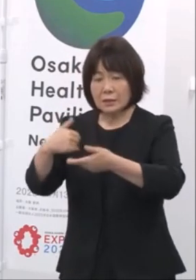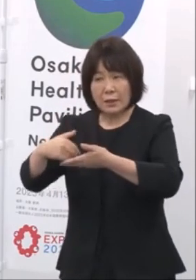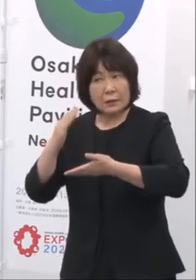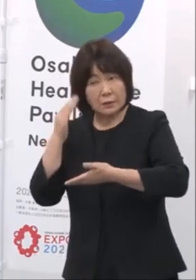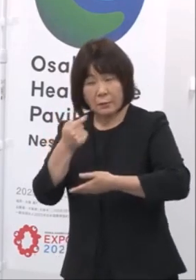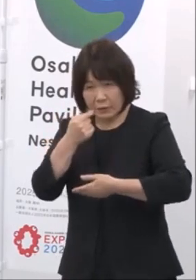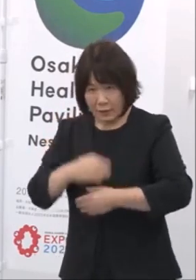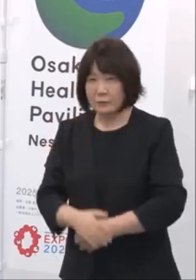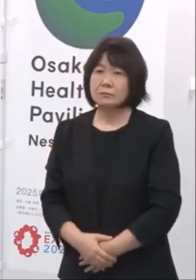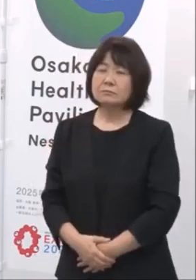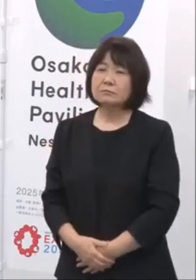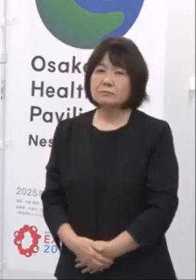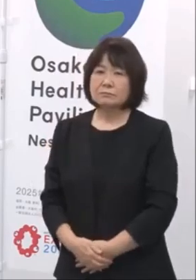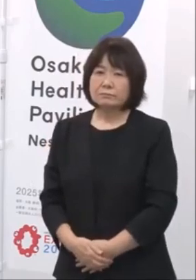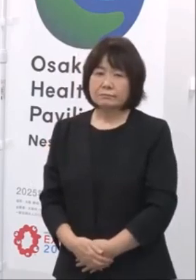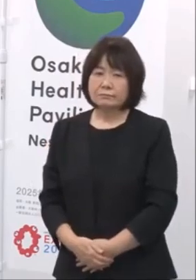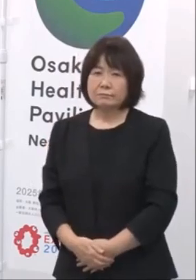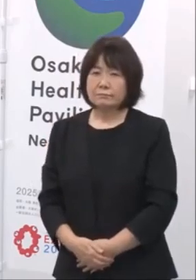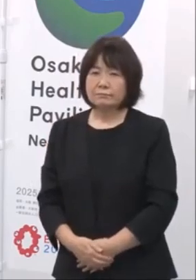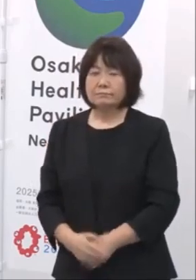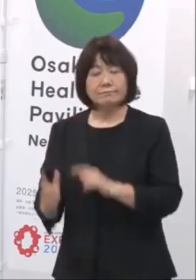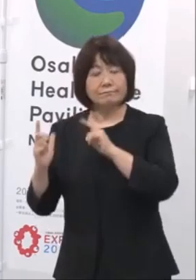しょうか。